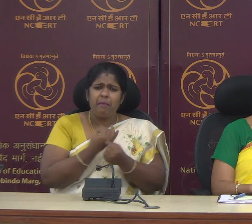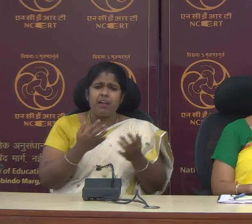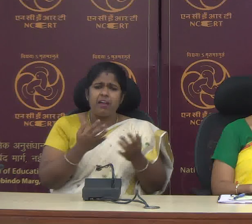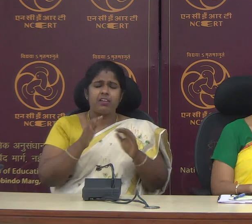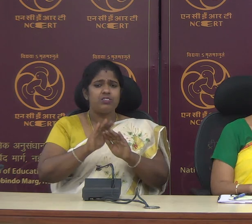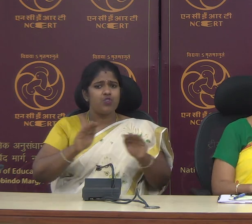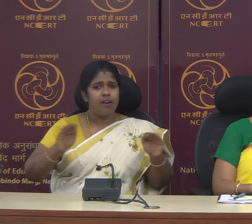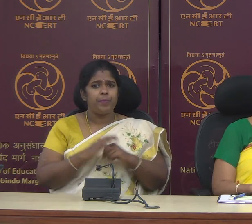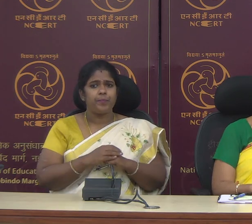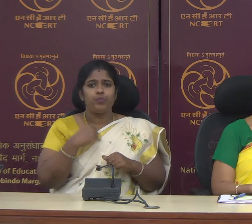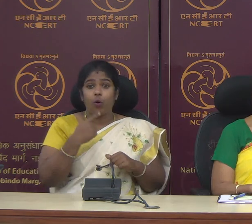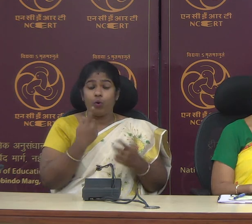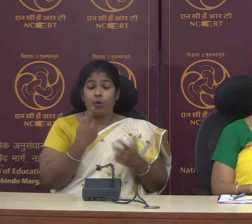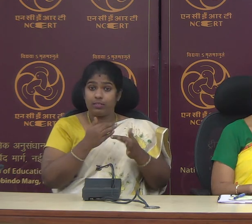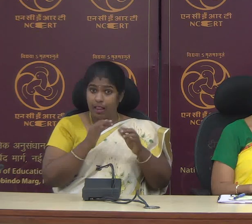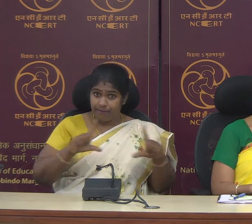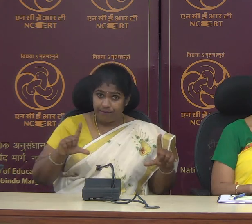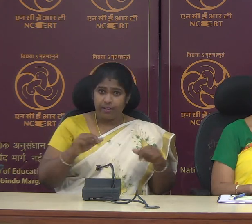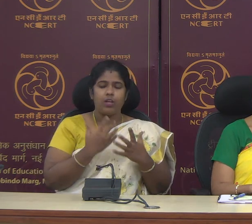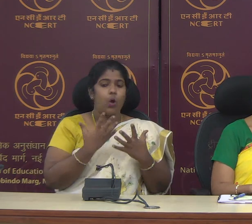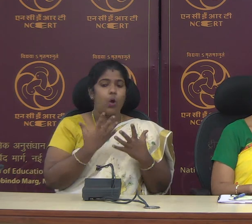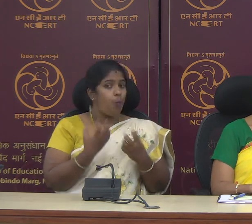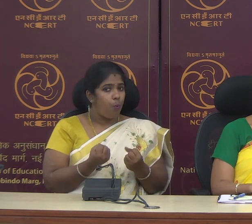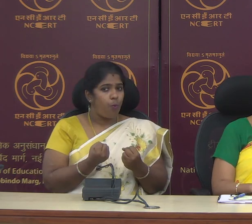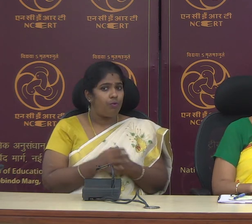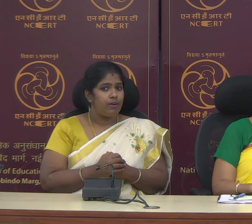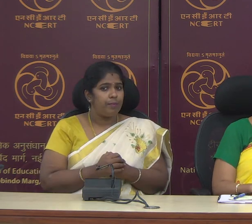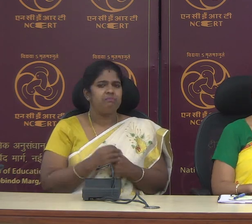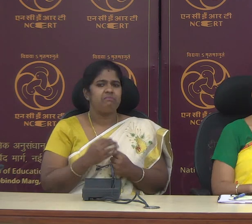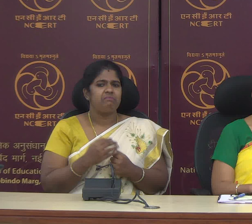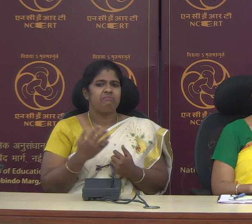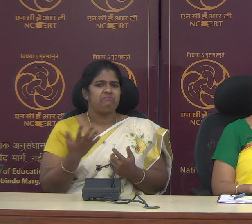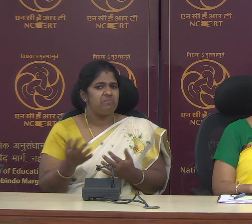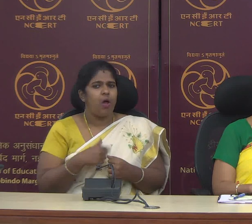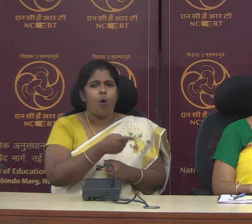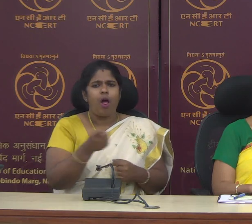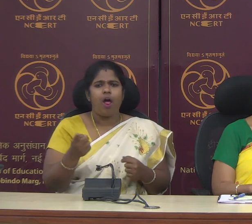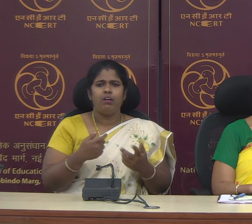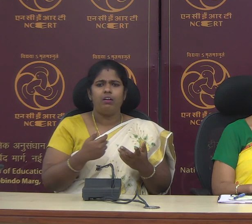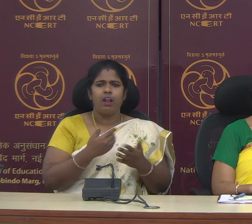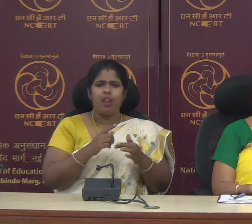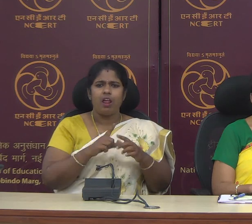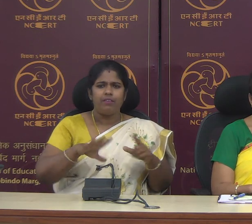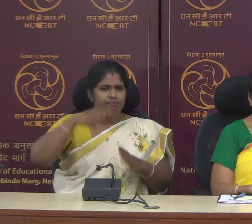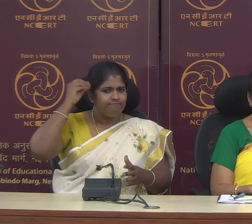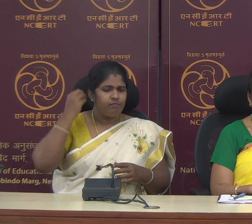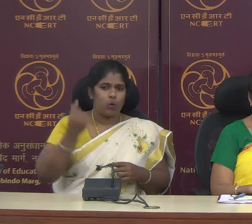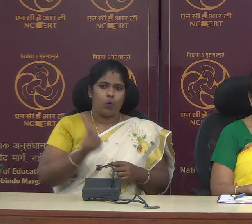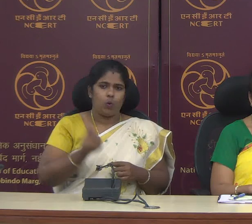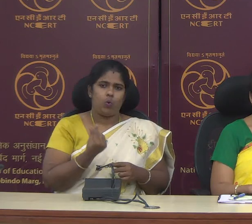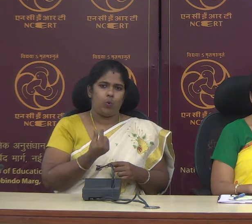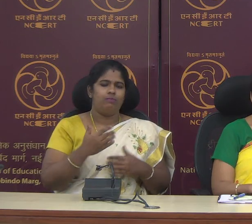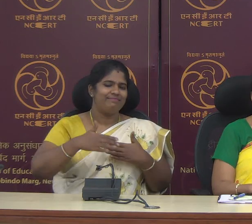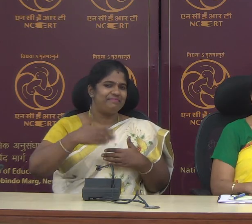ऐसे जिन्हें चाहे साइन लैंग्वेज की ज़रूरत है भी कि नहीं है, वो भी इस भाषा को सीख करके इसका प्रयोग कर सकते